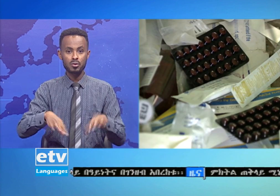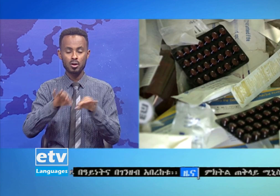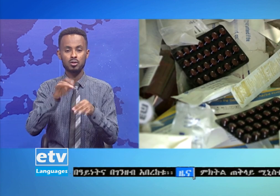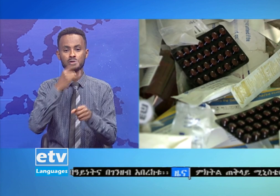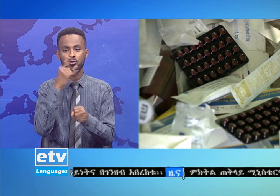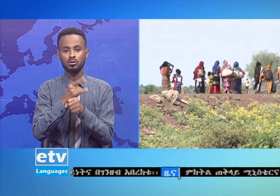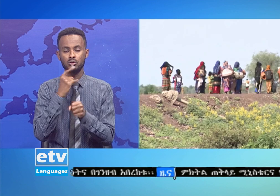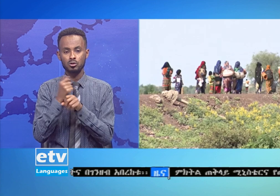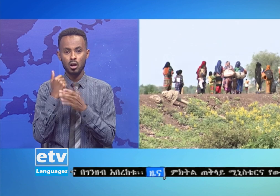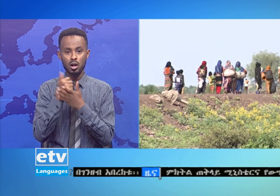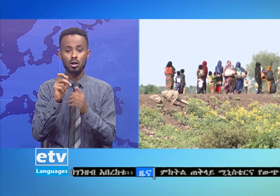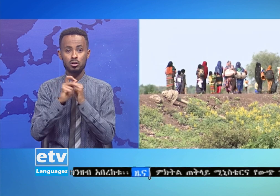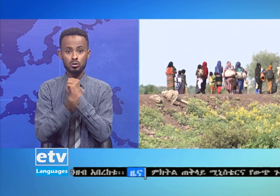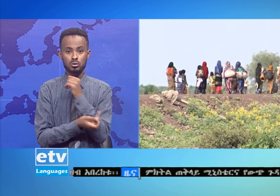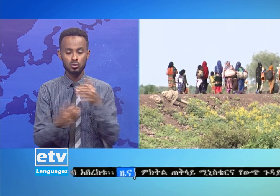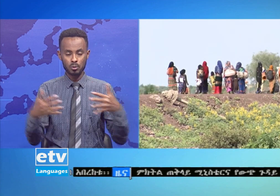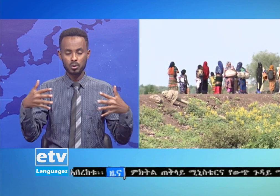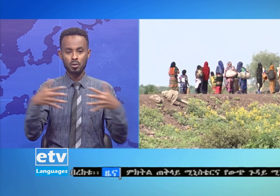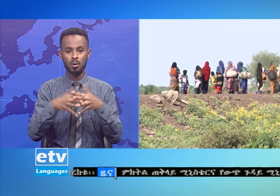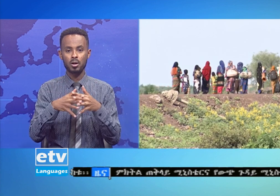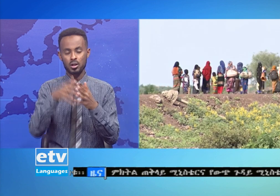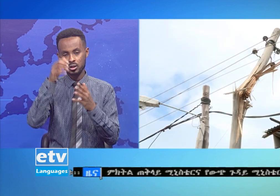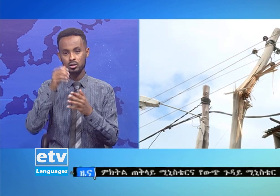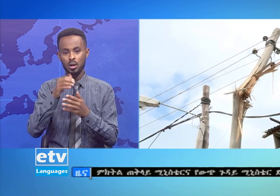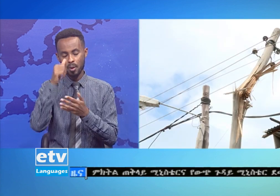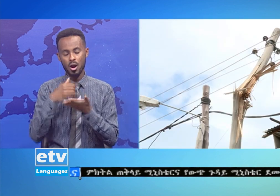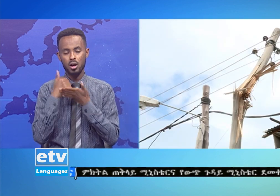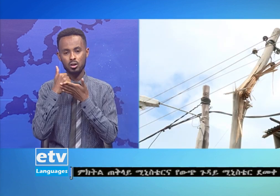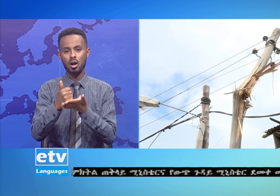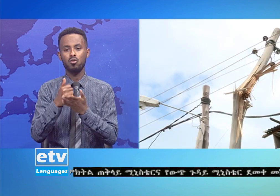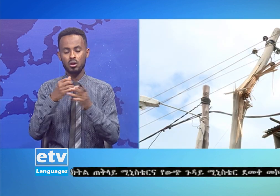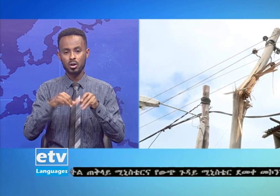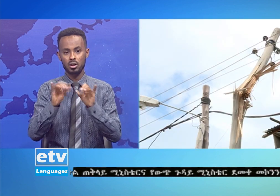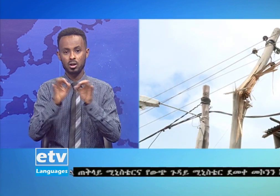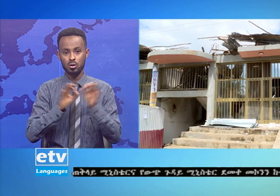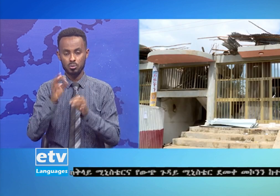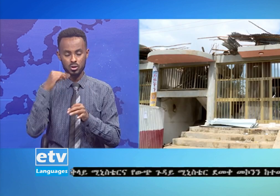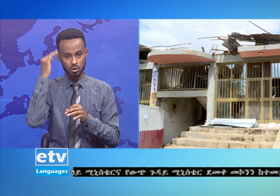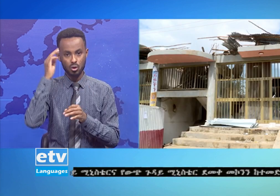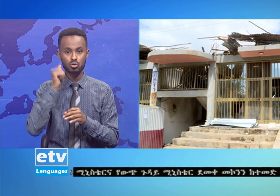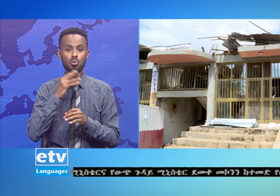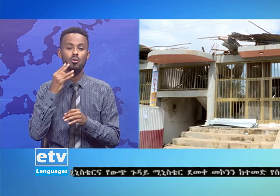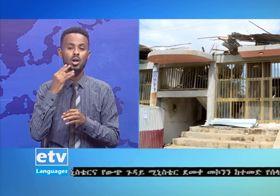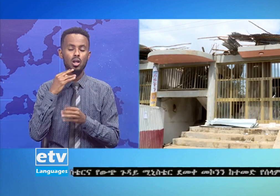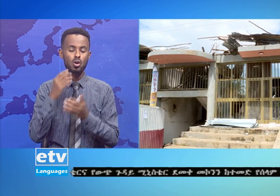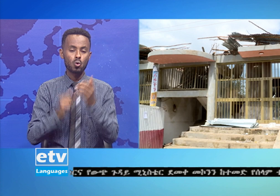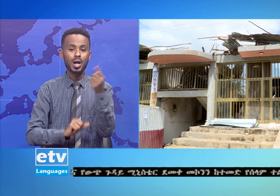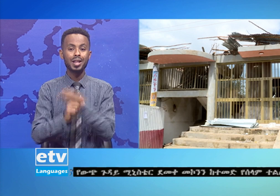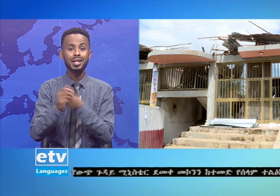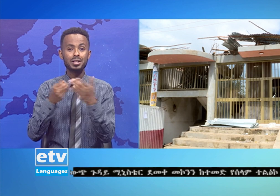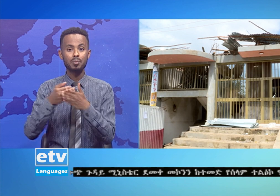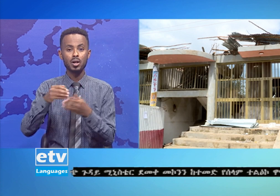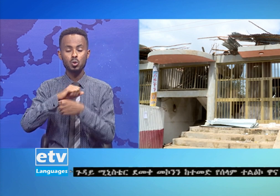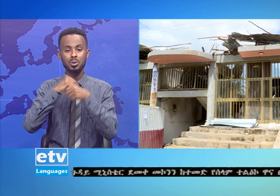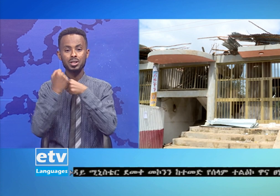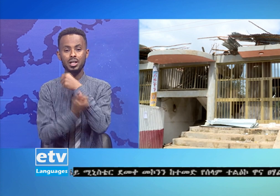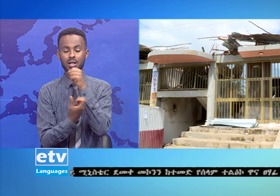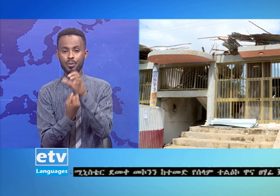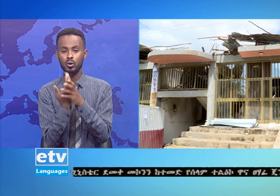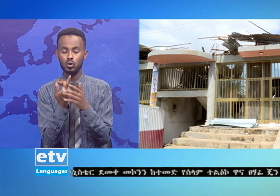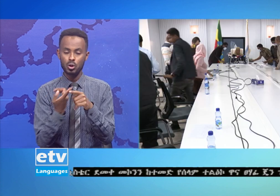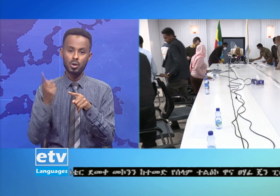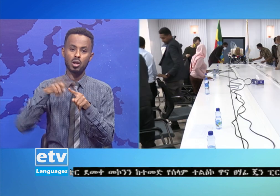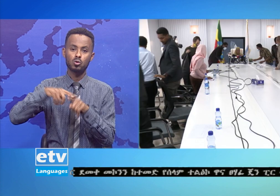ዜጎች ከአጋር ድርጅቶች ጋር በመተባበር ሰብአዊ አገልግሎቱ እንደሚቀጥል የጠቀሱት ሚኒስትሯ ወይዘሮ ሙፈሪያት ጉዳት የደረሰባቸውን መሰረተ ልማቶች